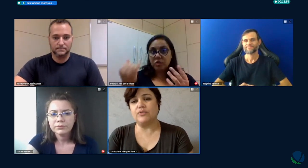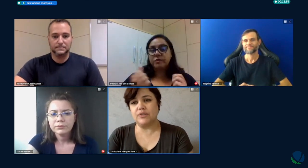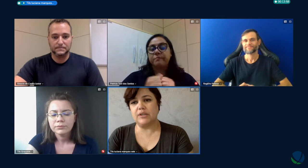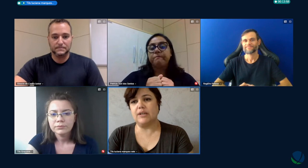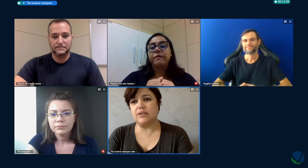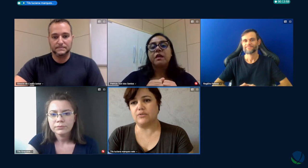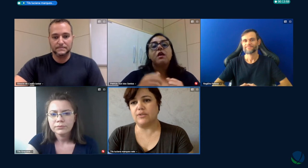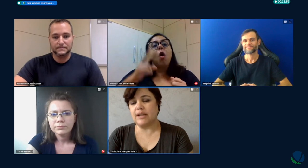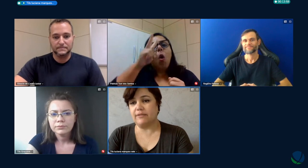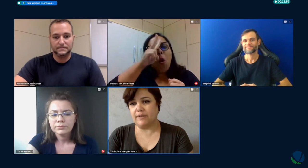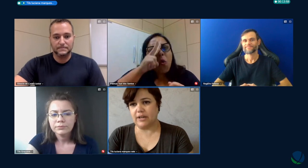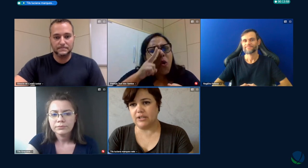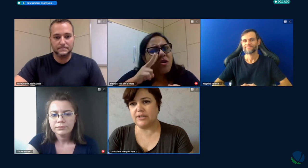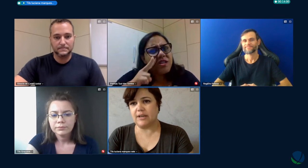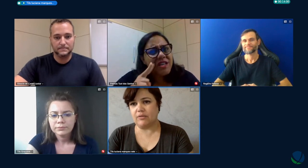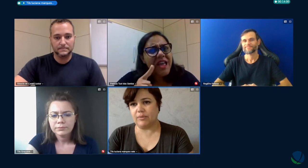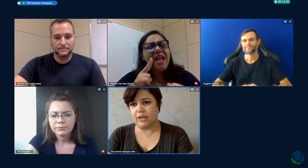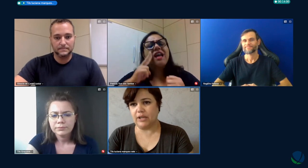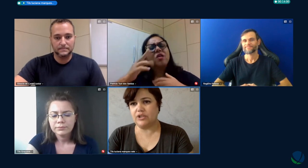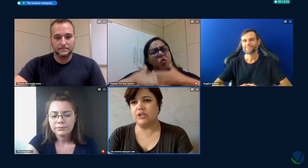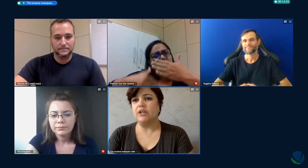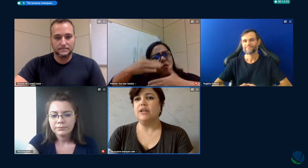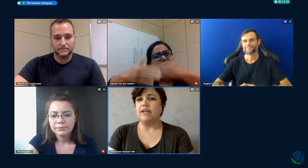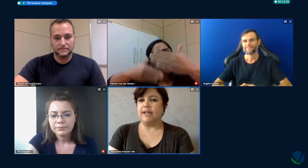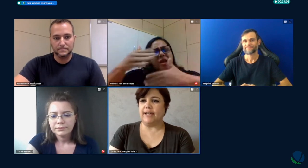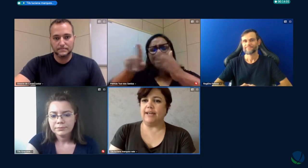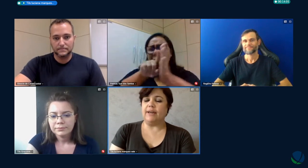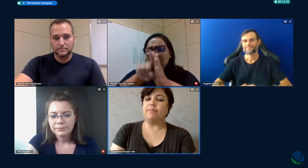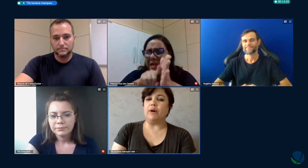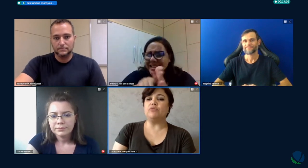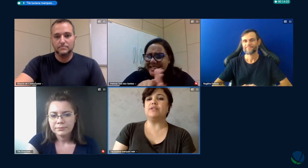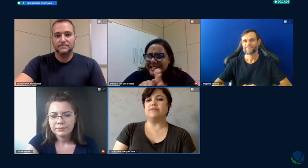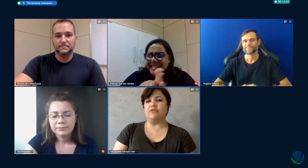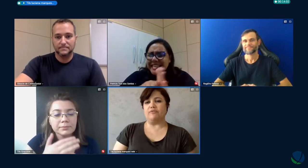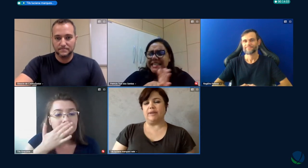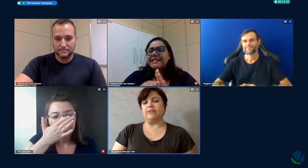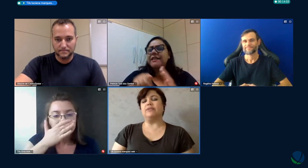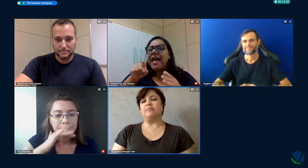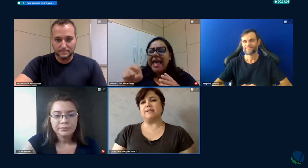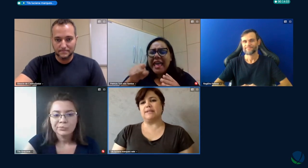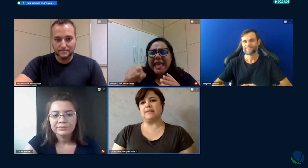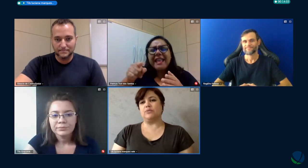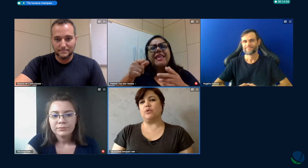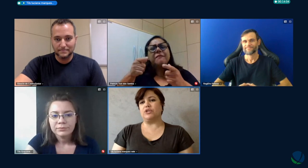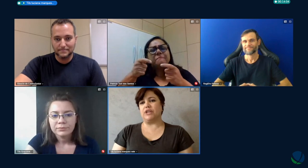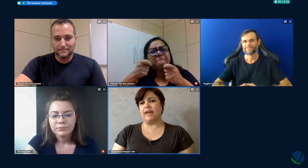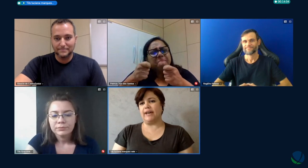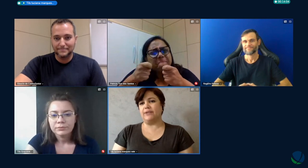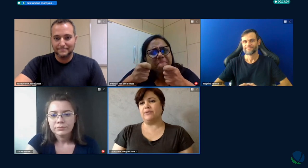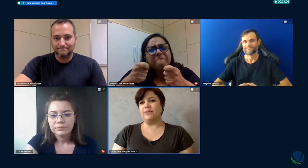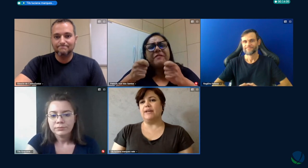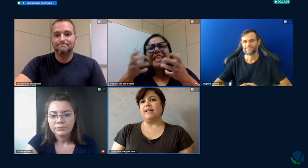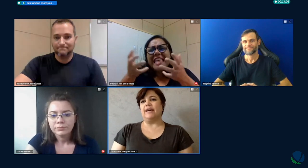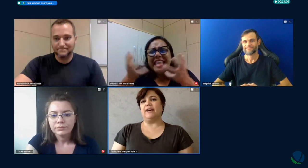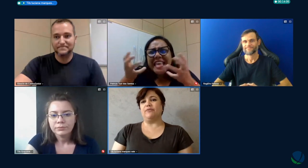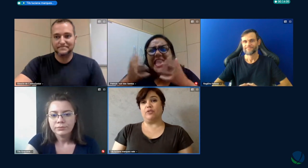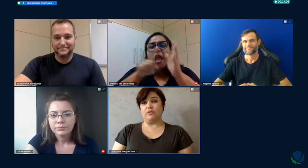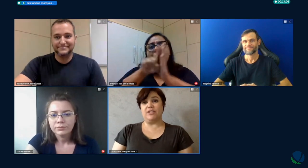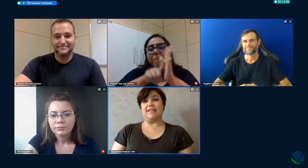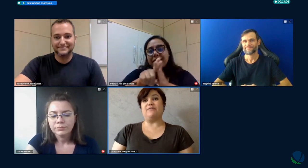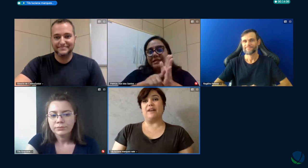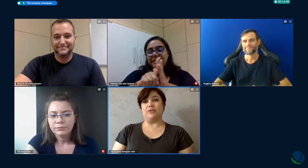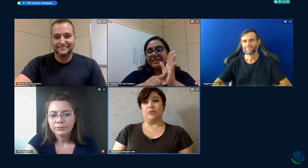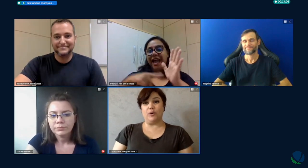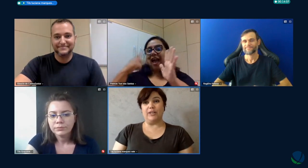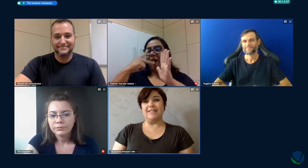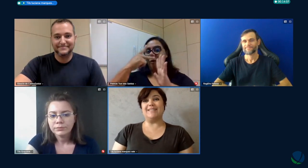ele trouxe questões relevantes, realmente, para o desenvolvimento da pesquisa do Rogério.